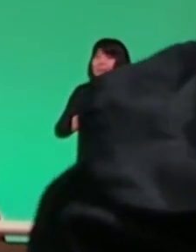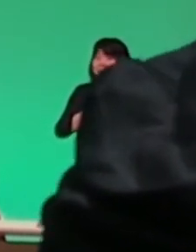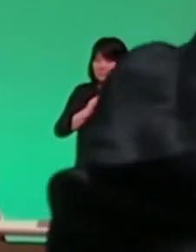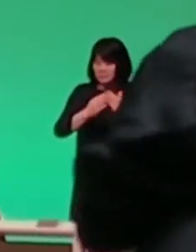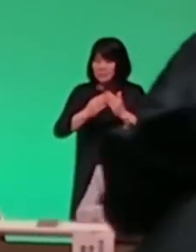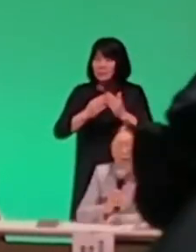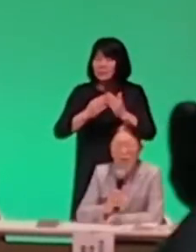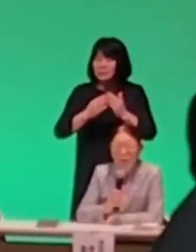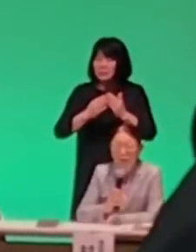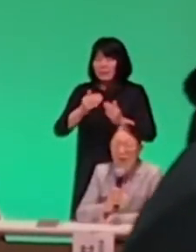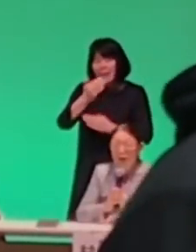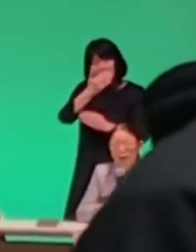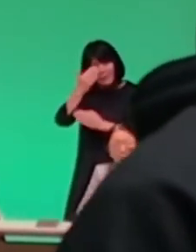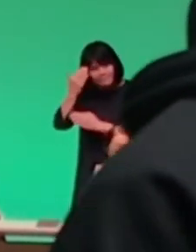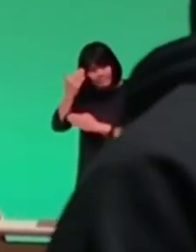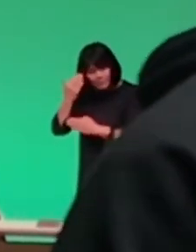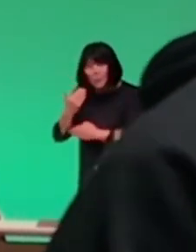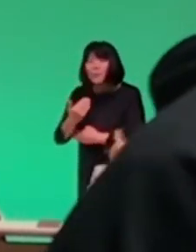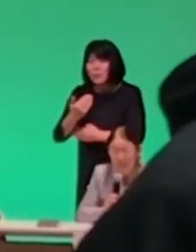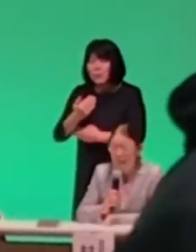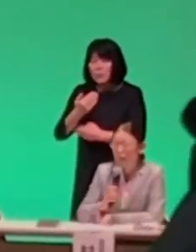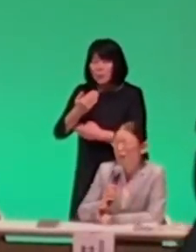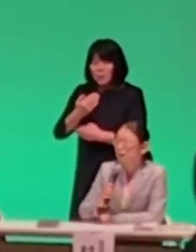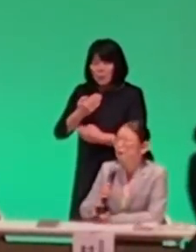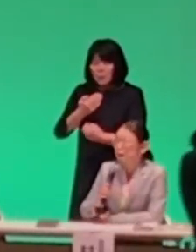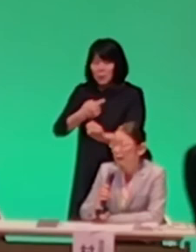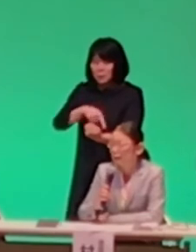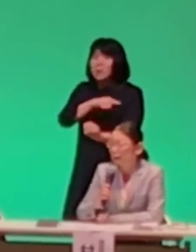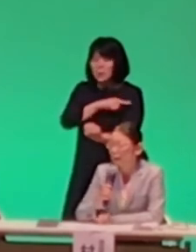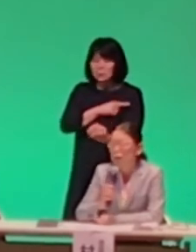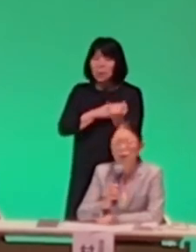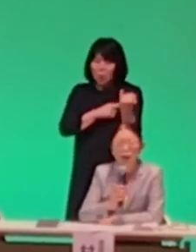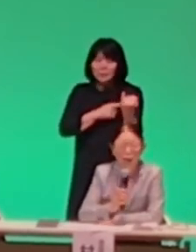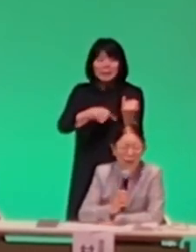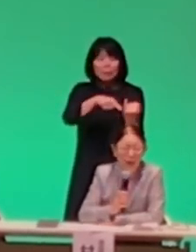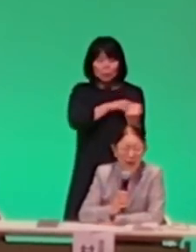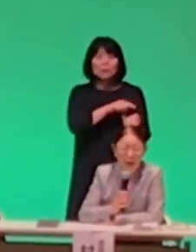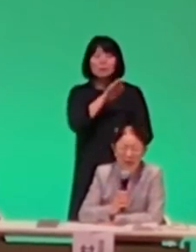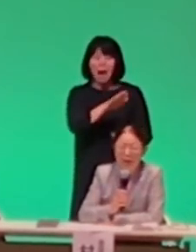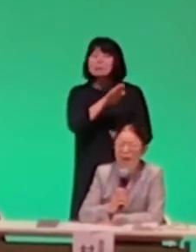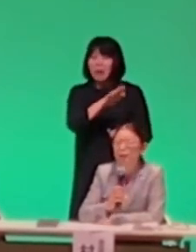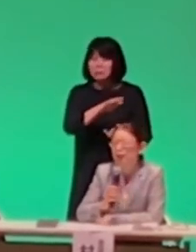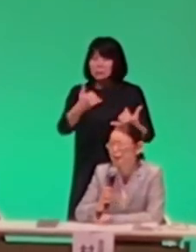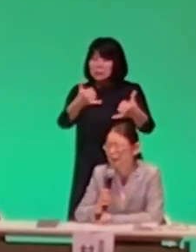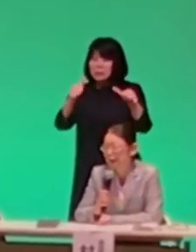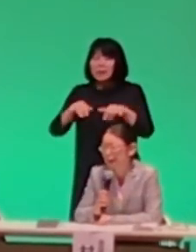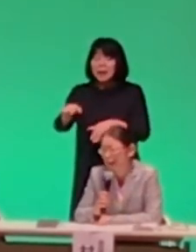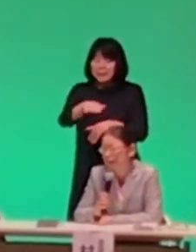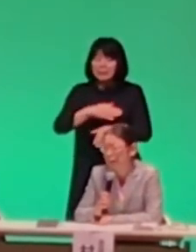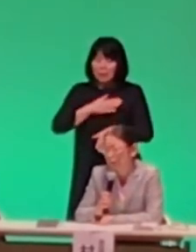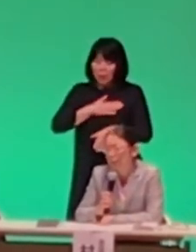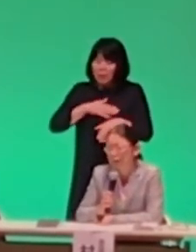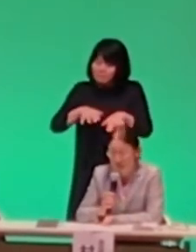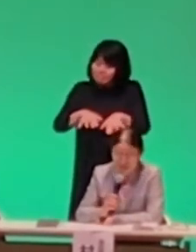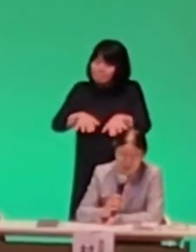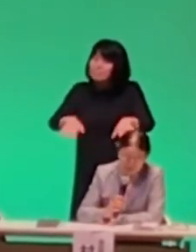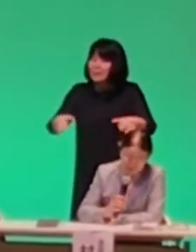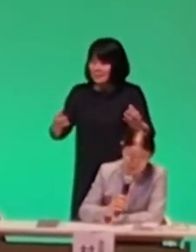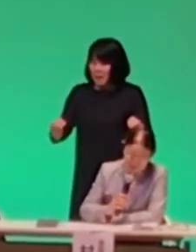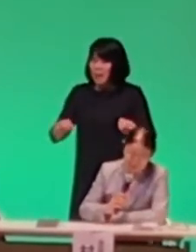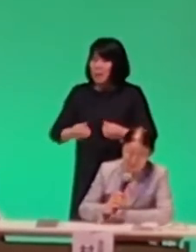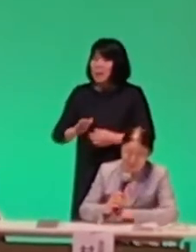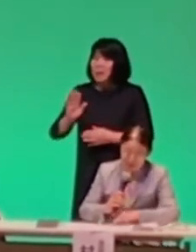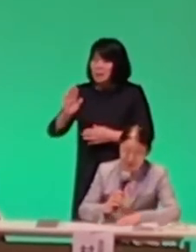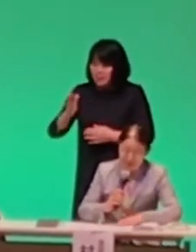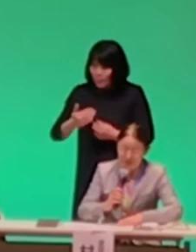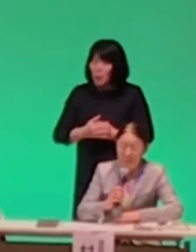でやっと能力は女の人あるんだなっていうことは世の中が大体分かってきたかなと思います。